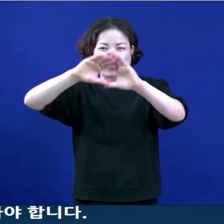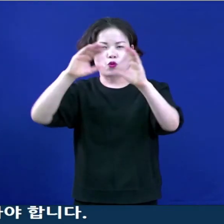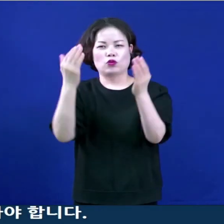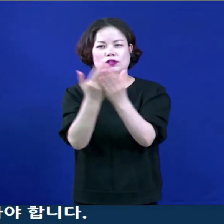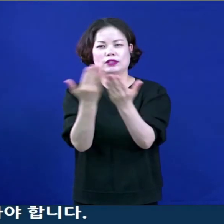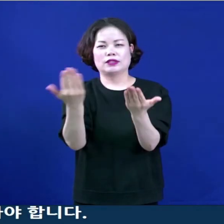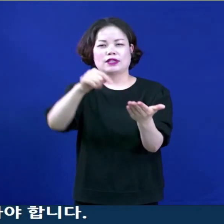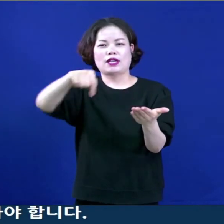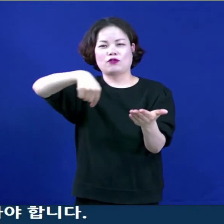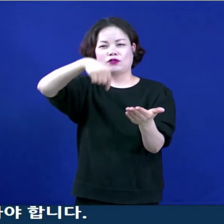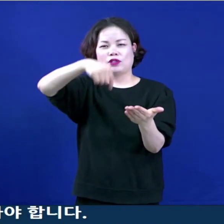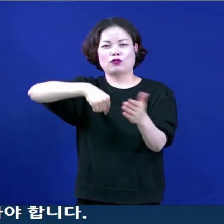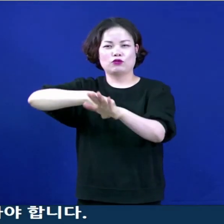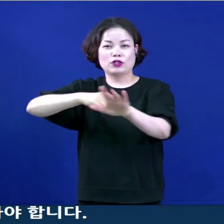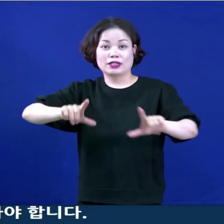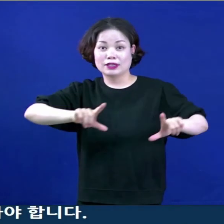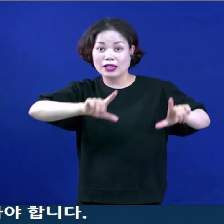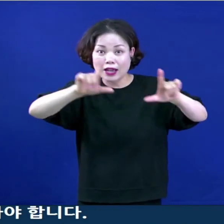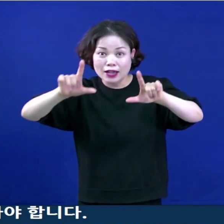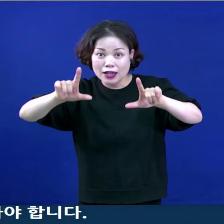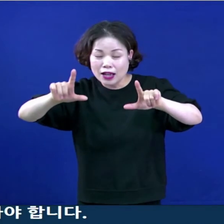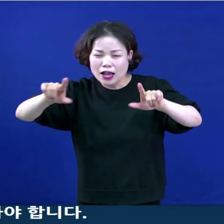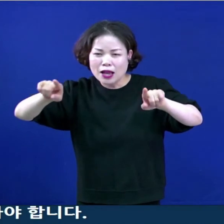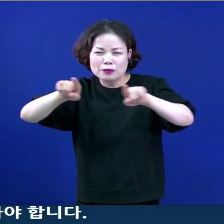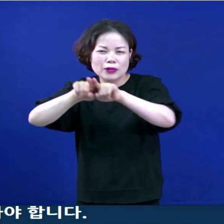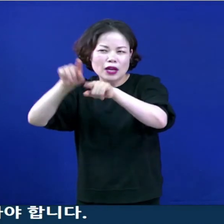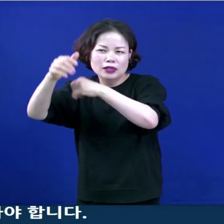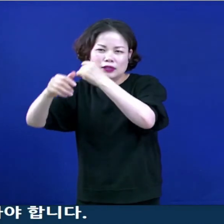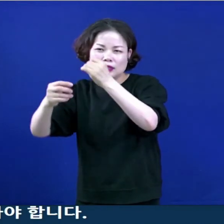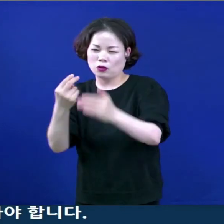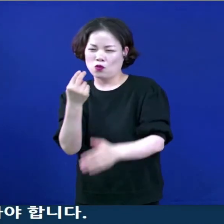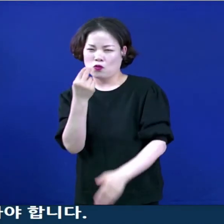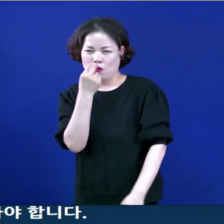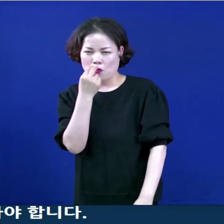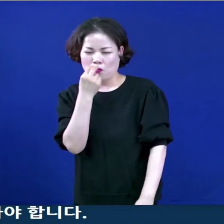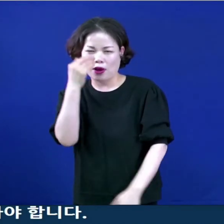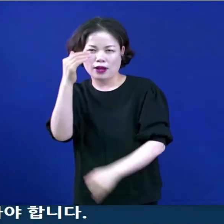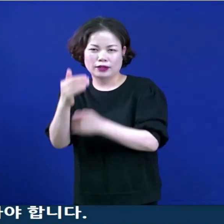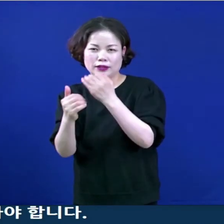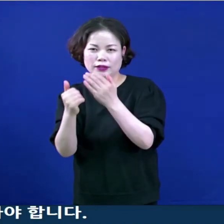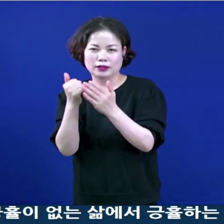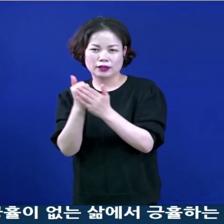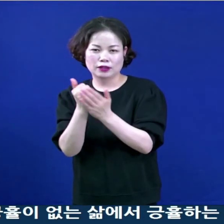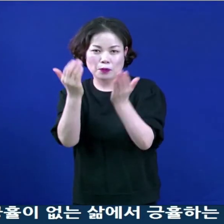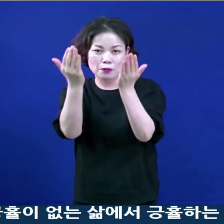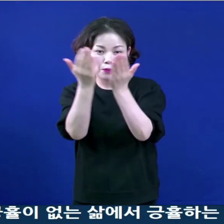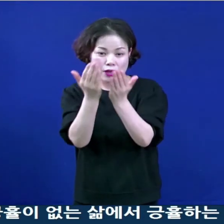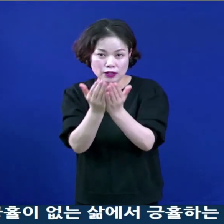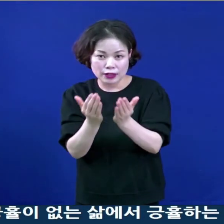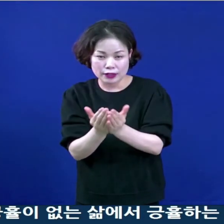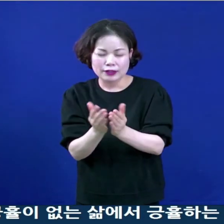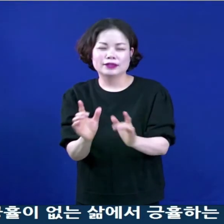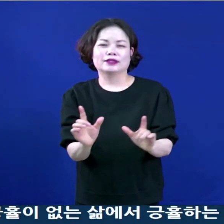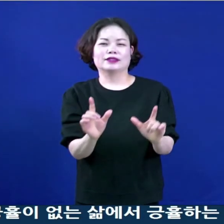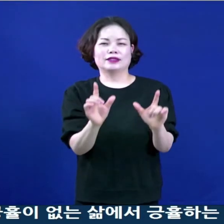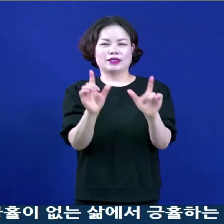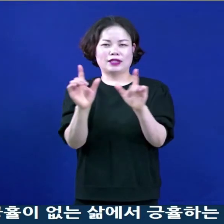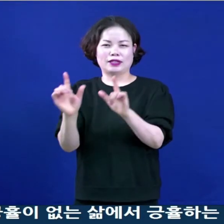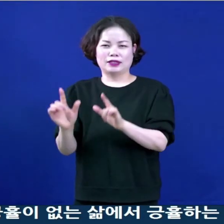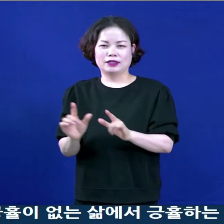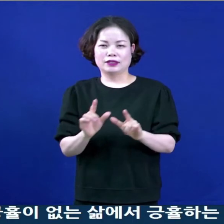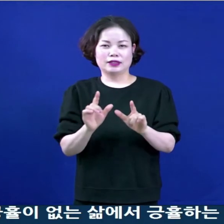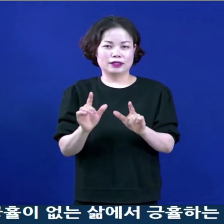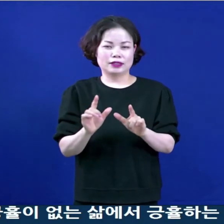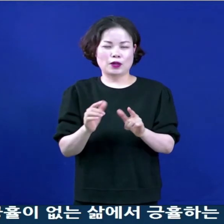일들 가운데 우리의 삶이 같이 하나님과 호흡하고 하나님과 보조를 맞춰가는 그런 삶으로